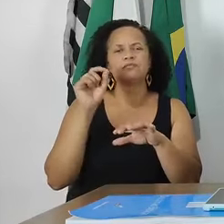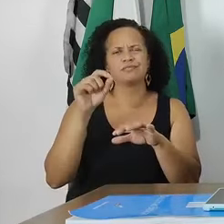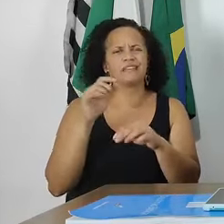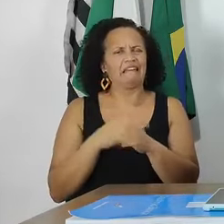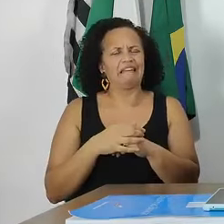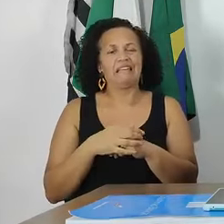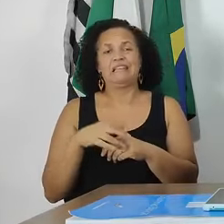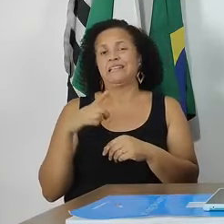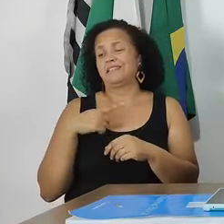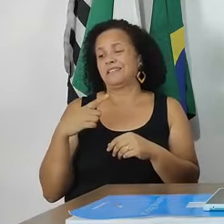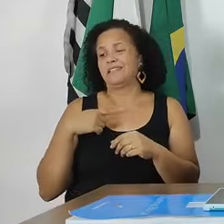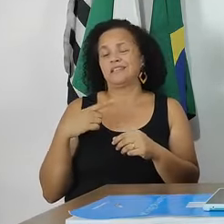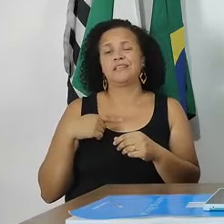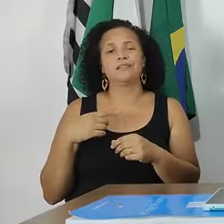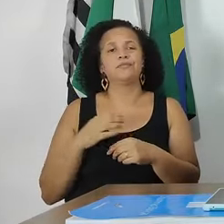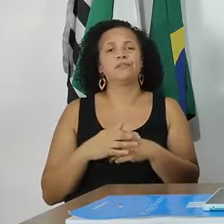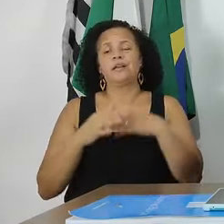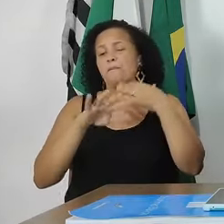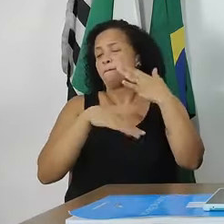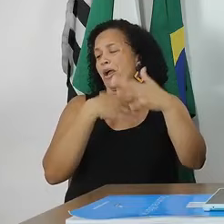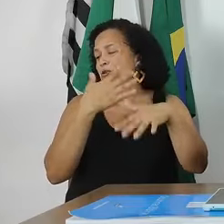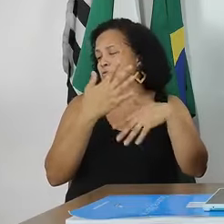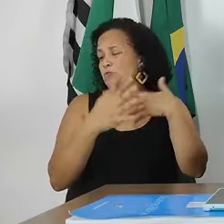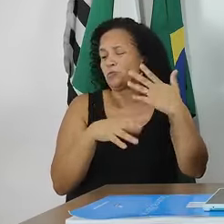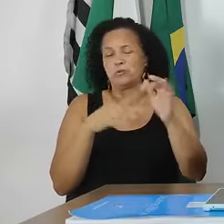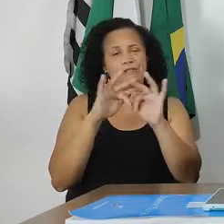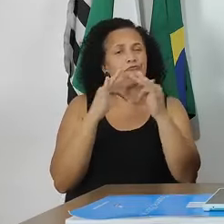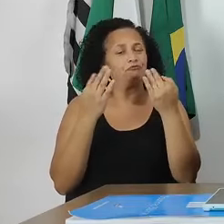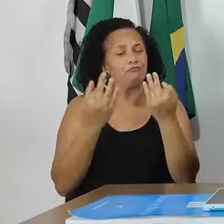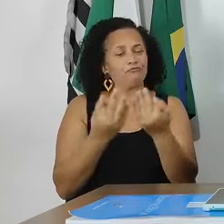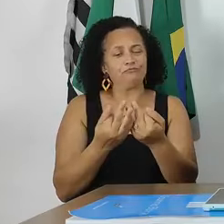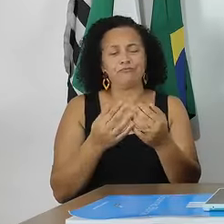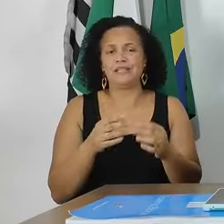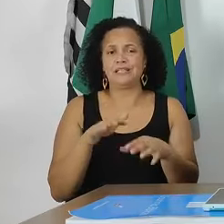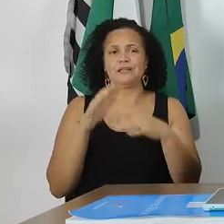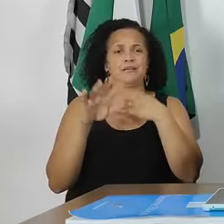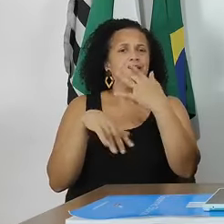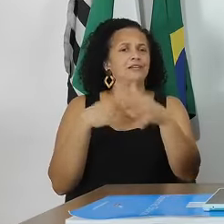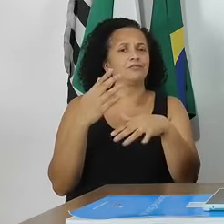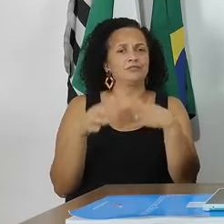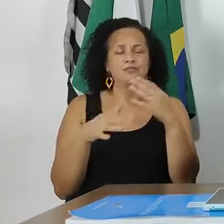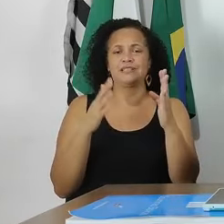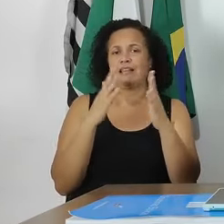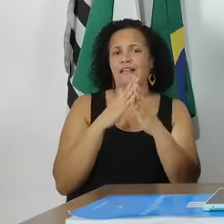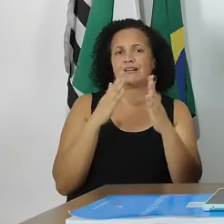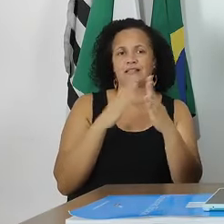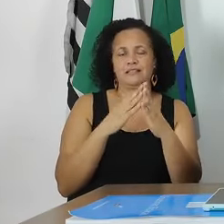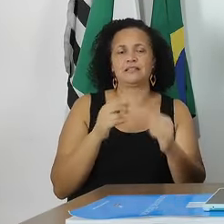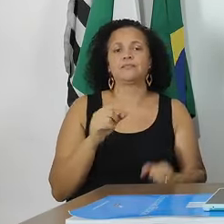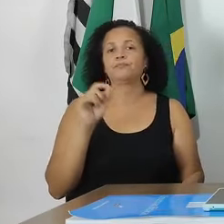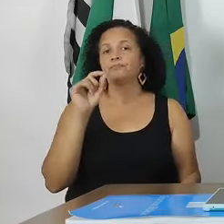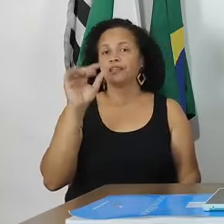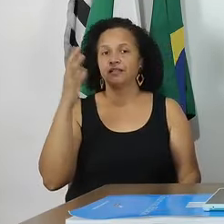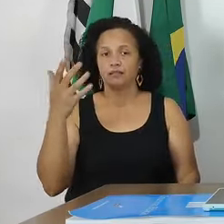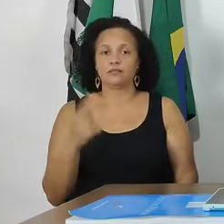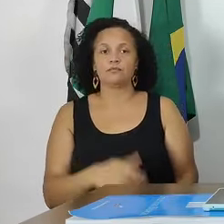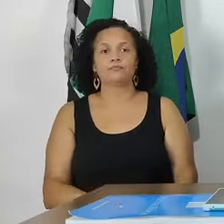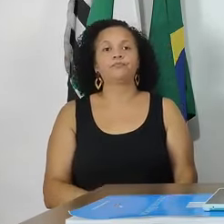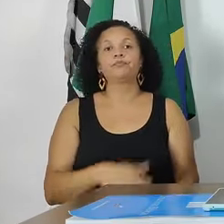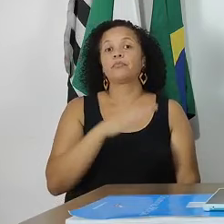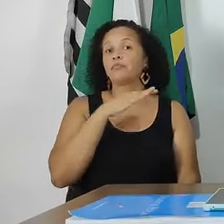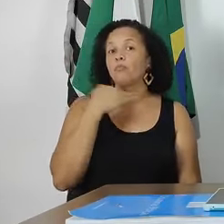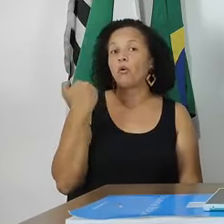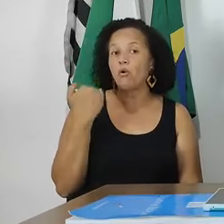uma grande destruição para a casa dele, né? Que se a gente for ver, morreu ele, morreu o filho, morreu